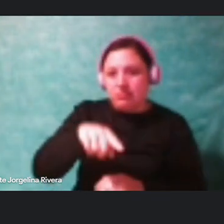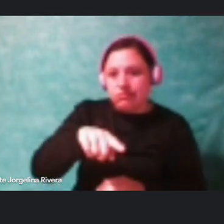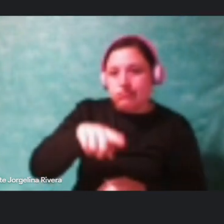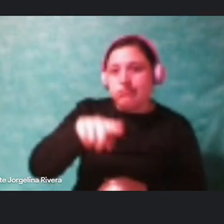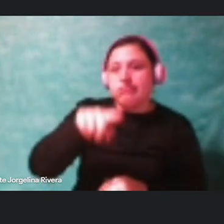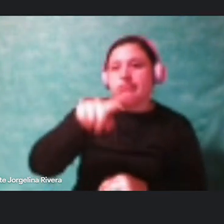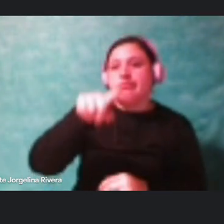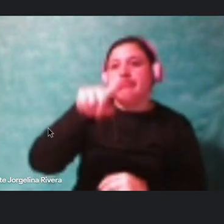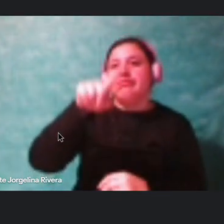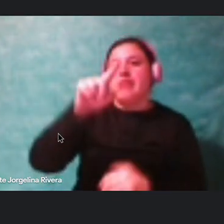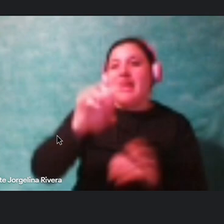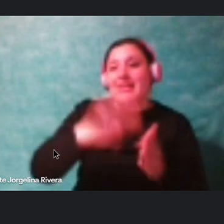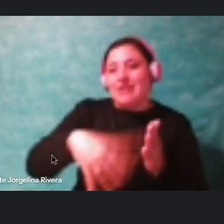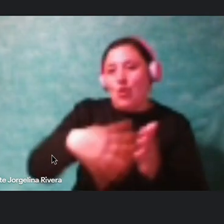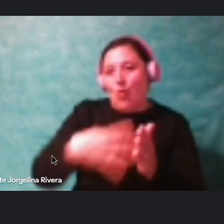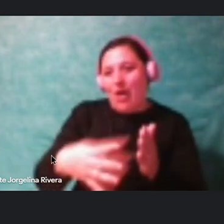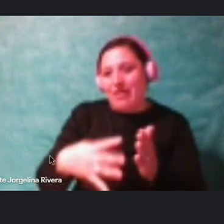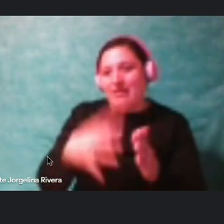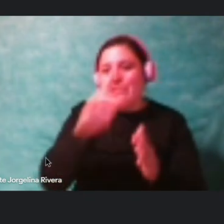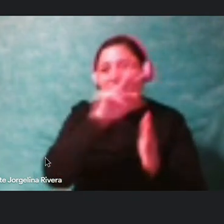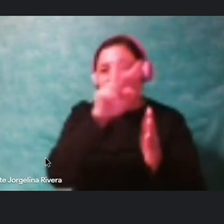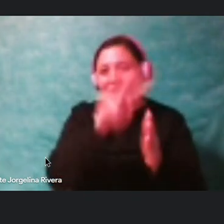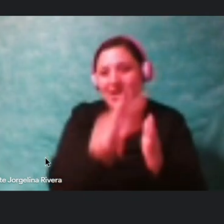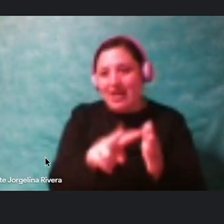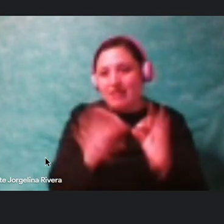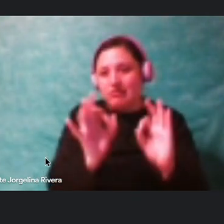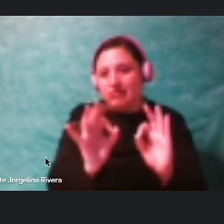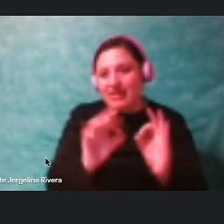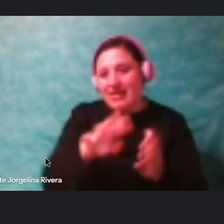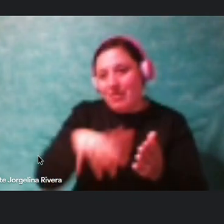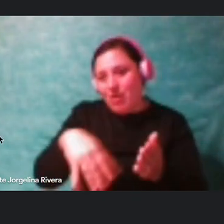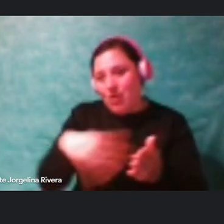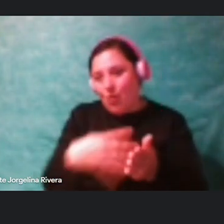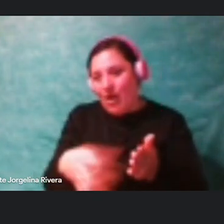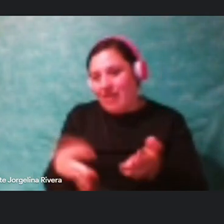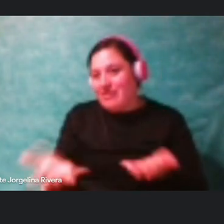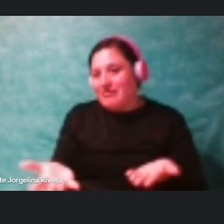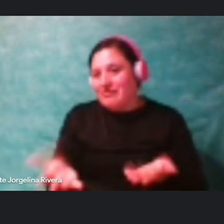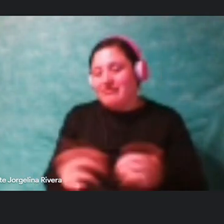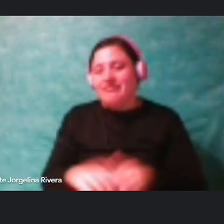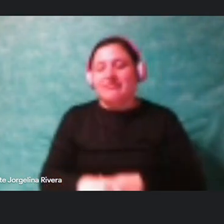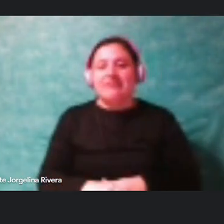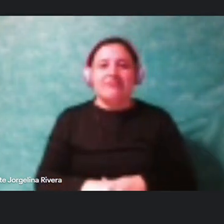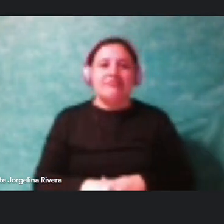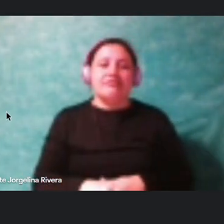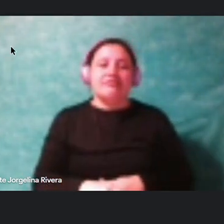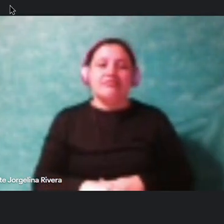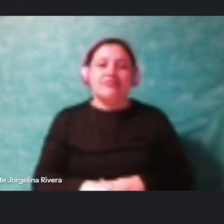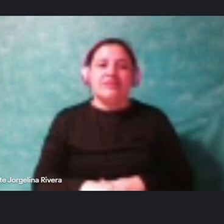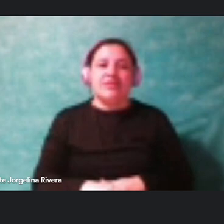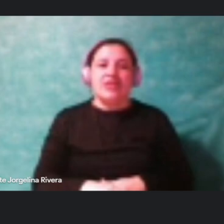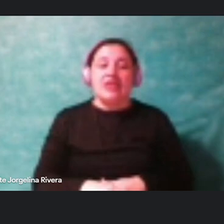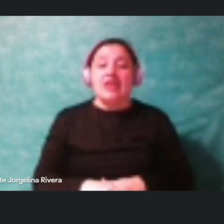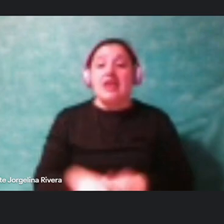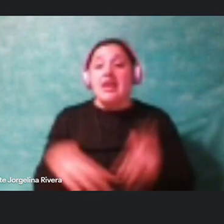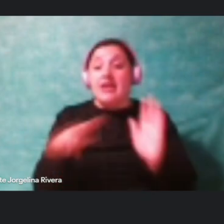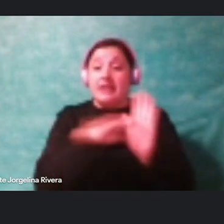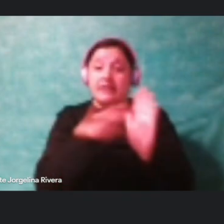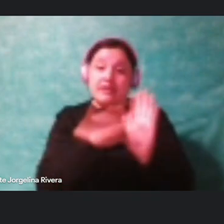Me vas avisando, entonces... no hay problema. Bueno. ¿Sí? Esta es la primera parte y después vamos a la otra. A